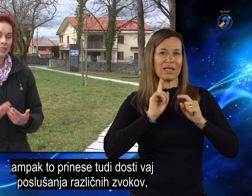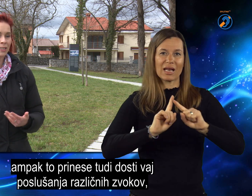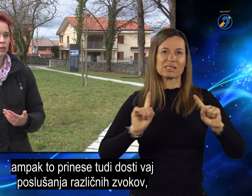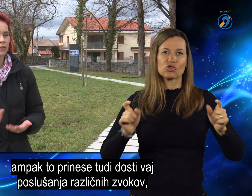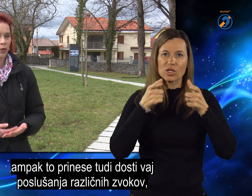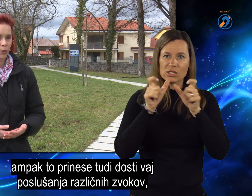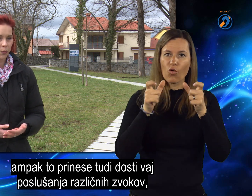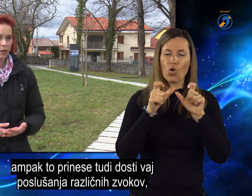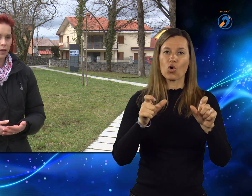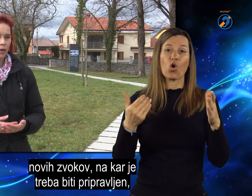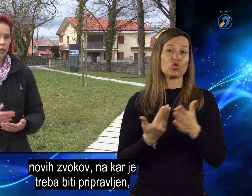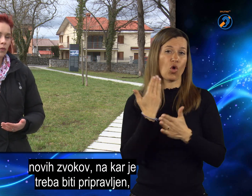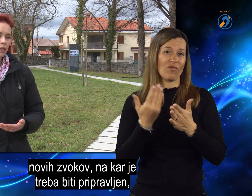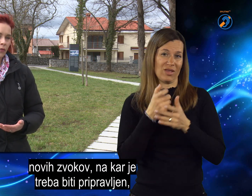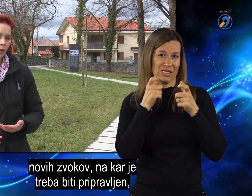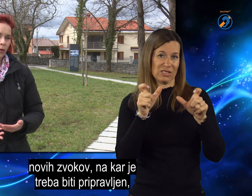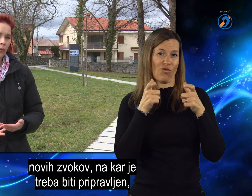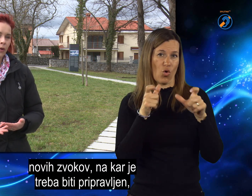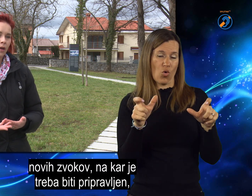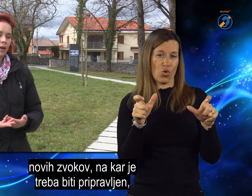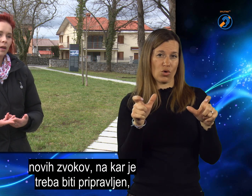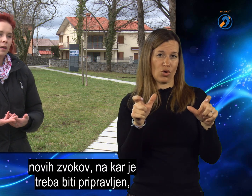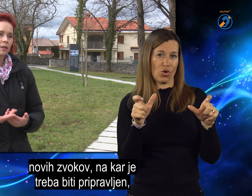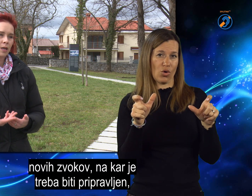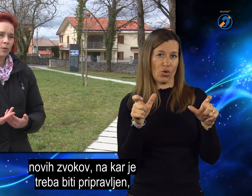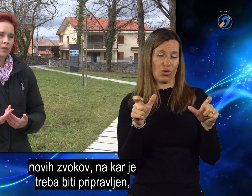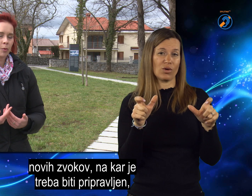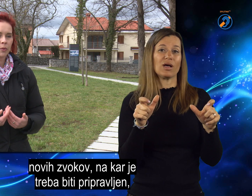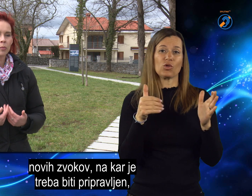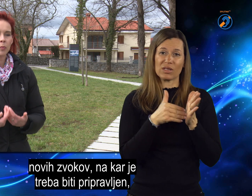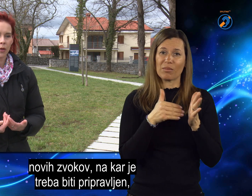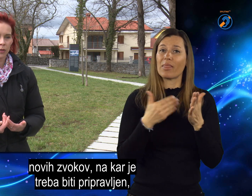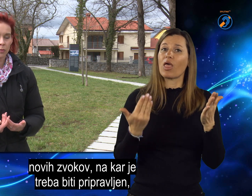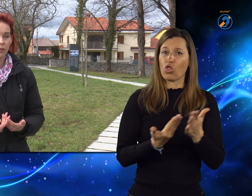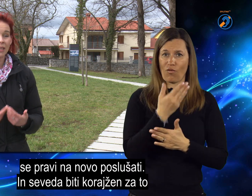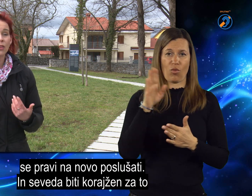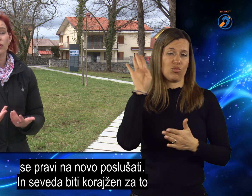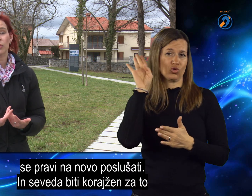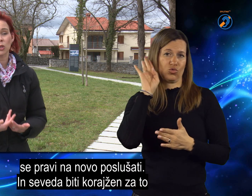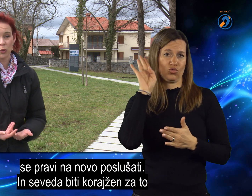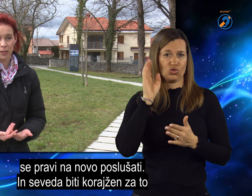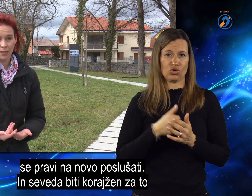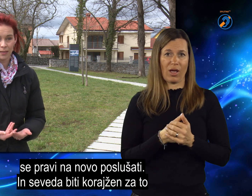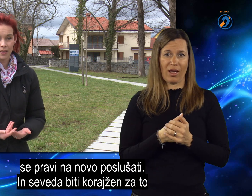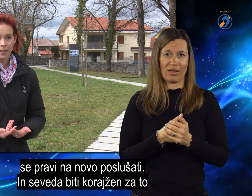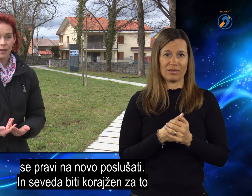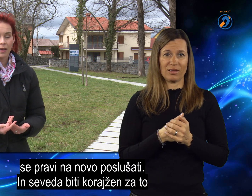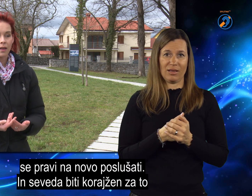poslušanjih različnih zvokov, novih zvokov, k temu je treba biti pripravljen, se pravi na novo